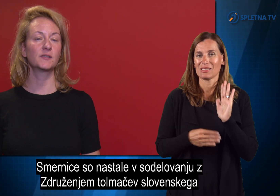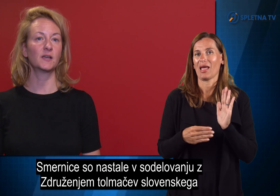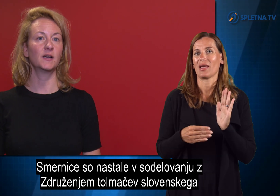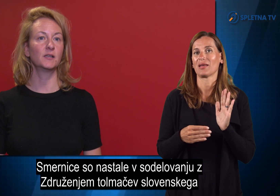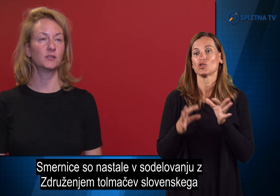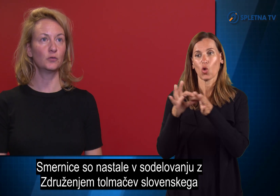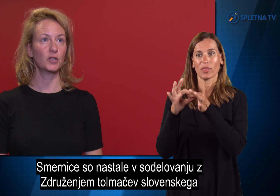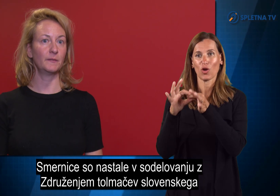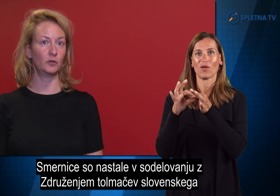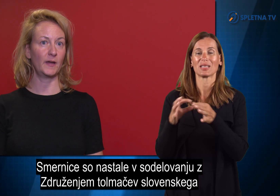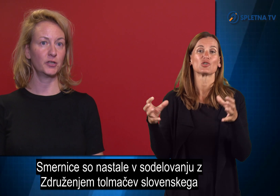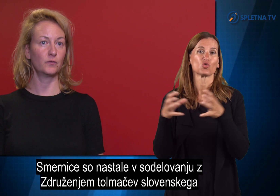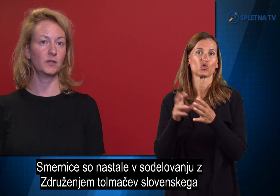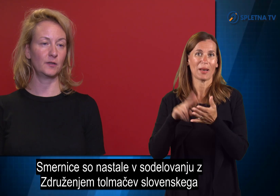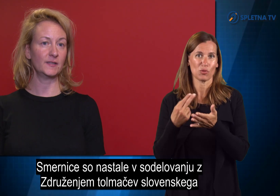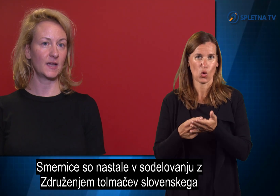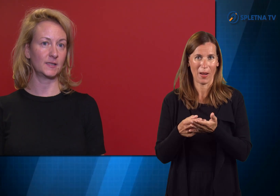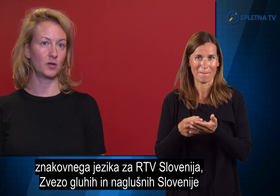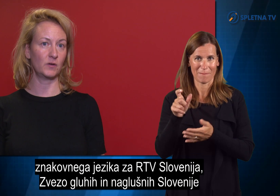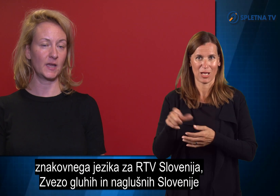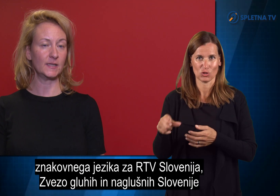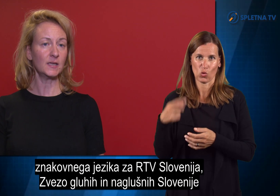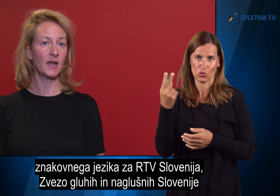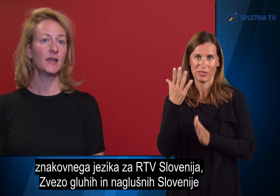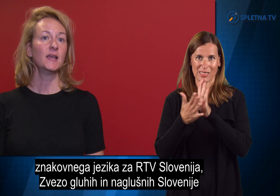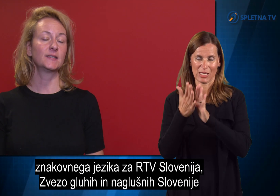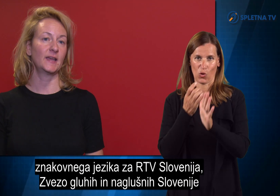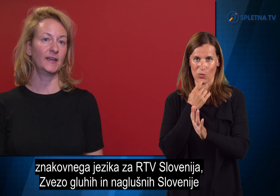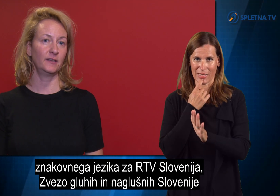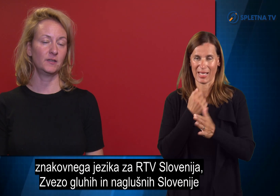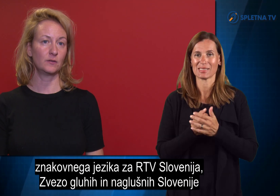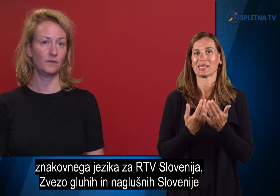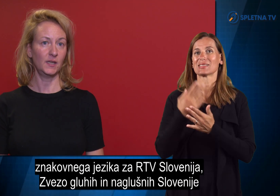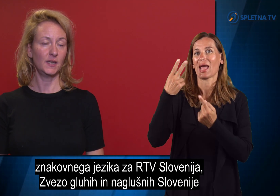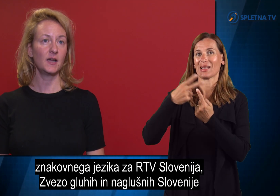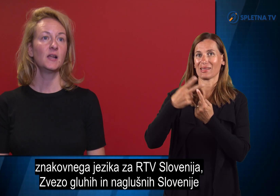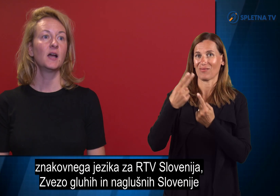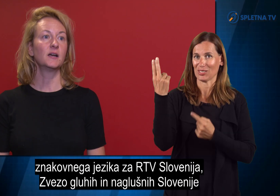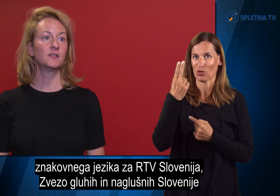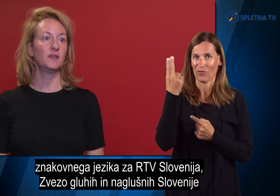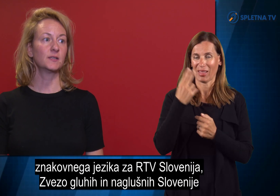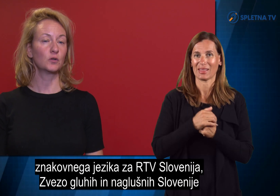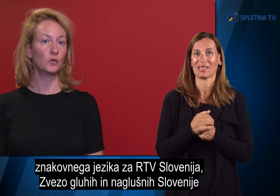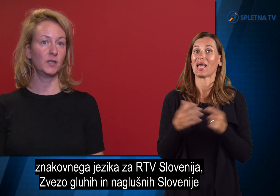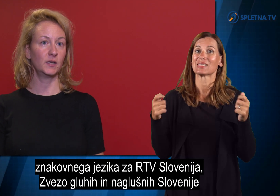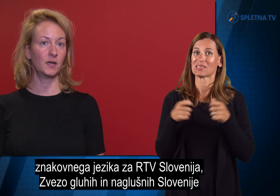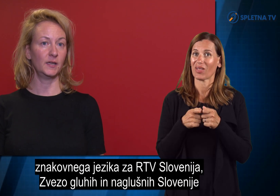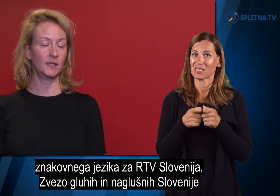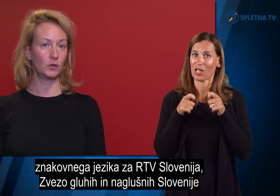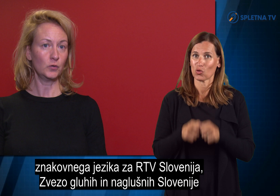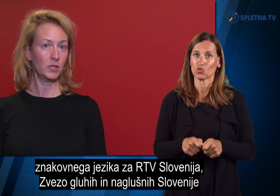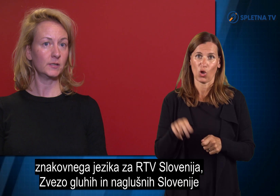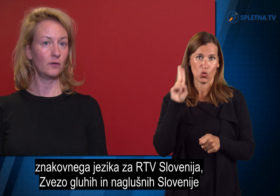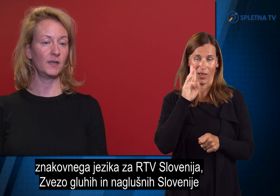sodelovanju z Združenjem tolmačev slovenskega znakovnega jezika, z RTV Slovenija, Zvezo gluhih